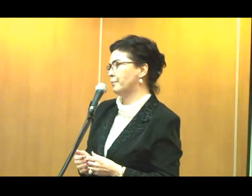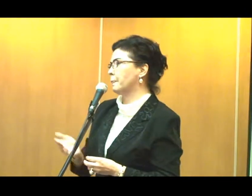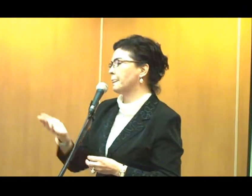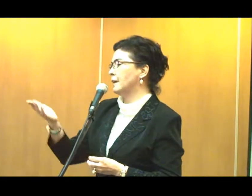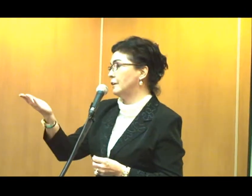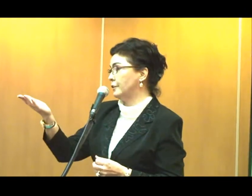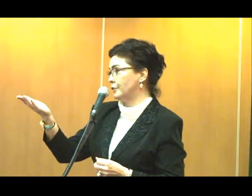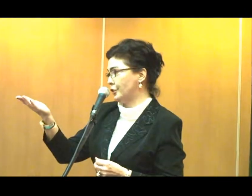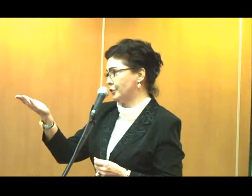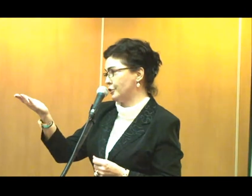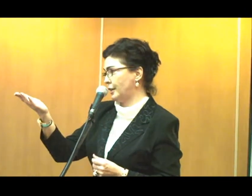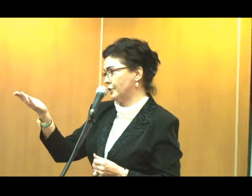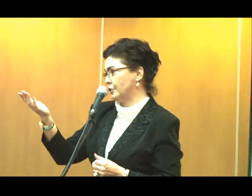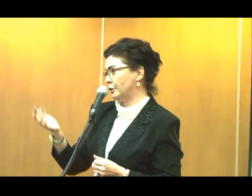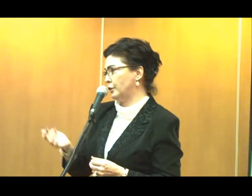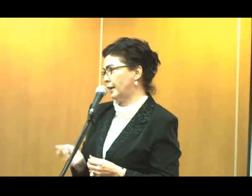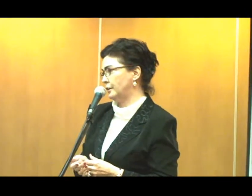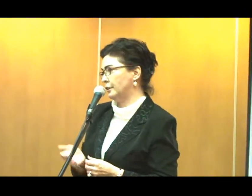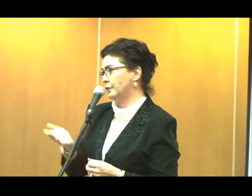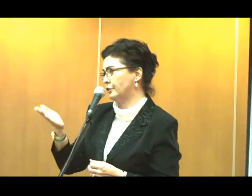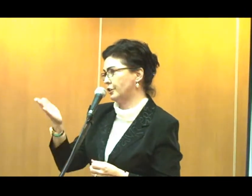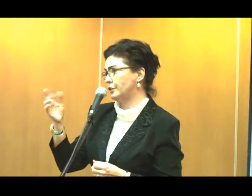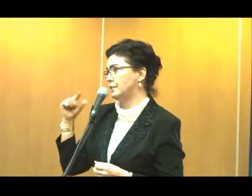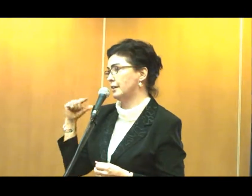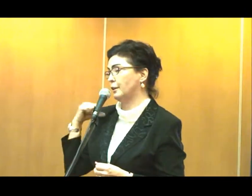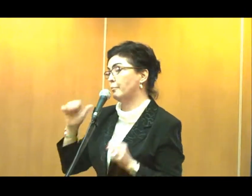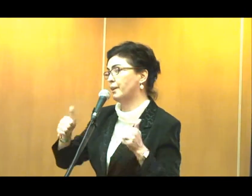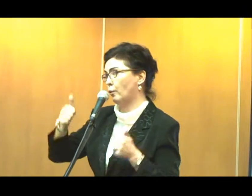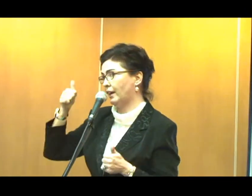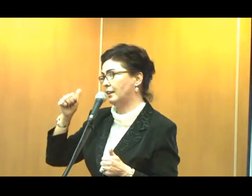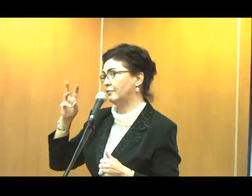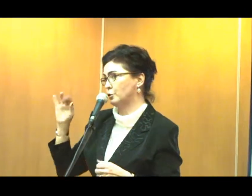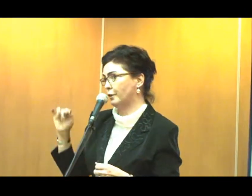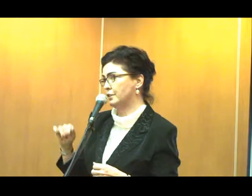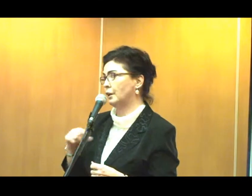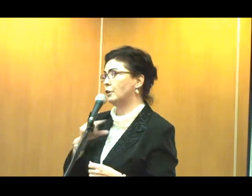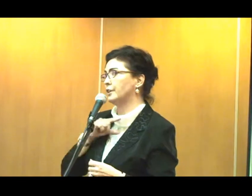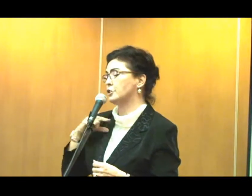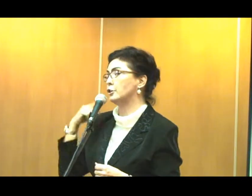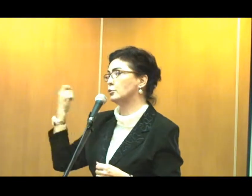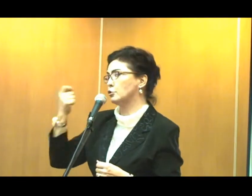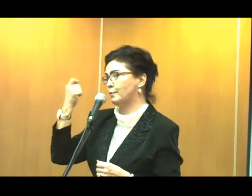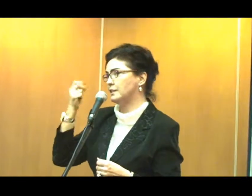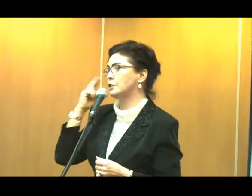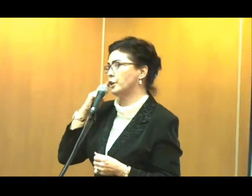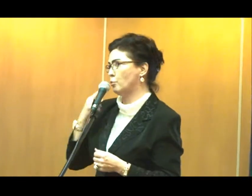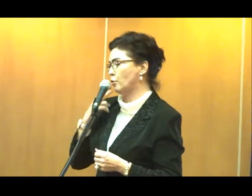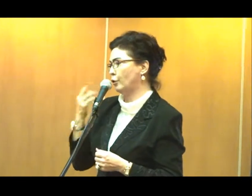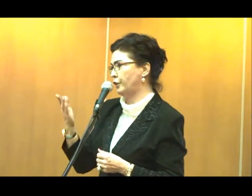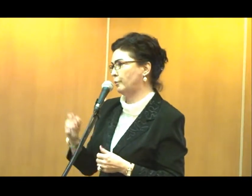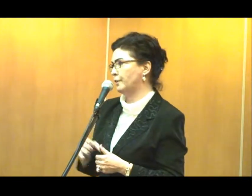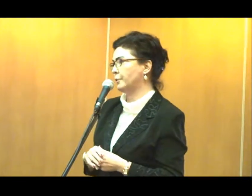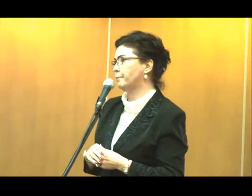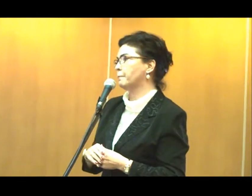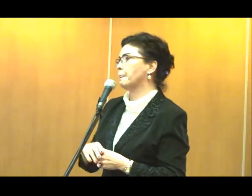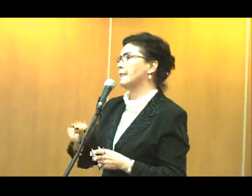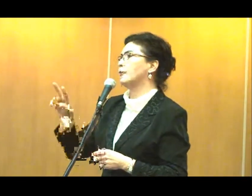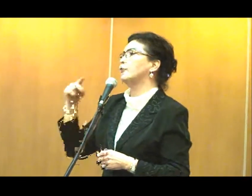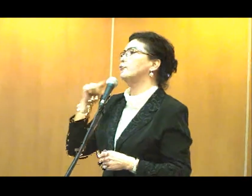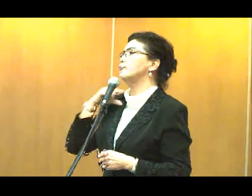Iwonę, księży naszych kochanych, księdza prałata Wierzbowskiego, naszego duszpasterza